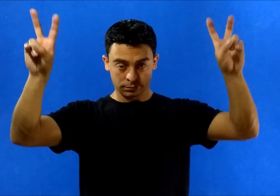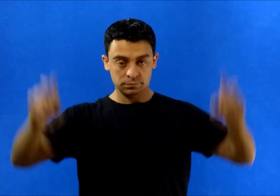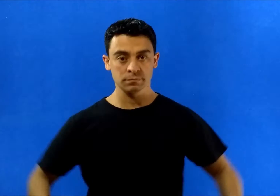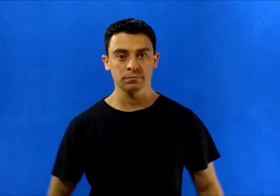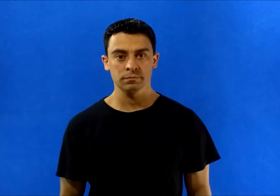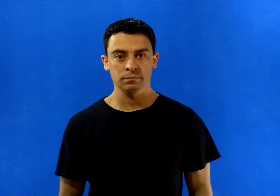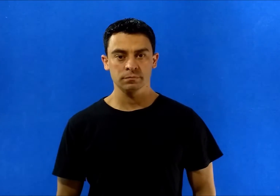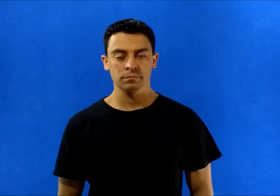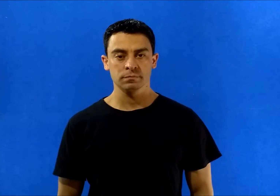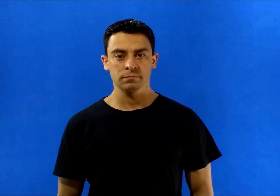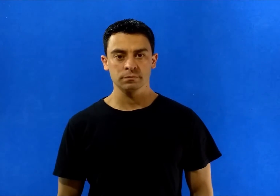Tema: